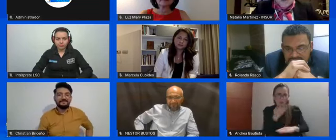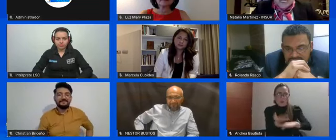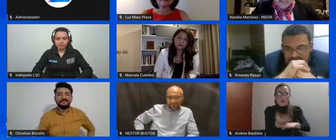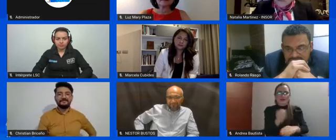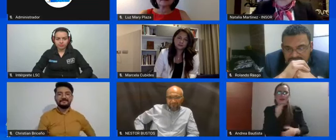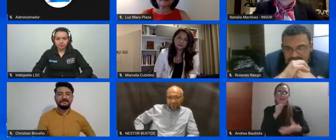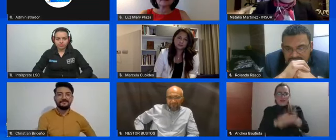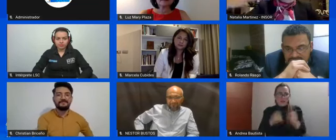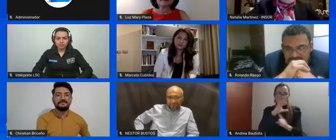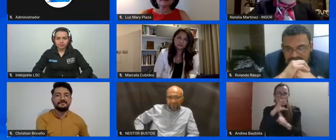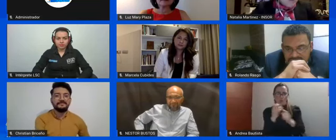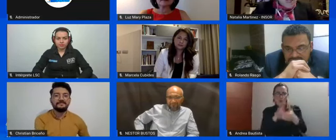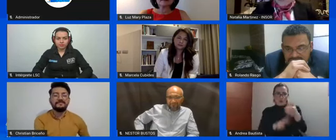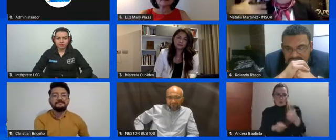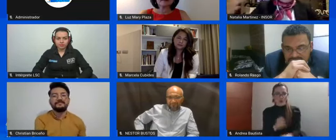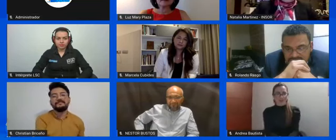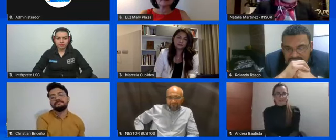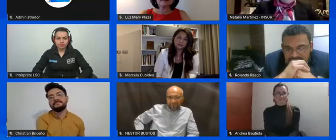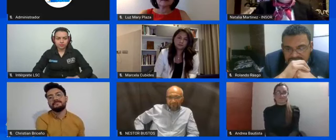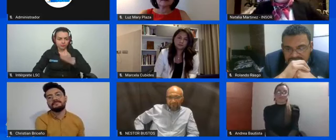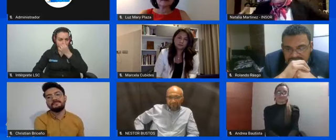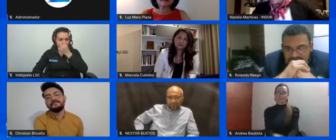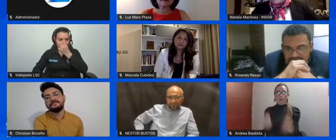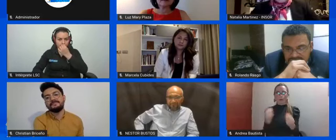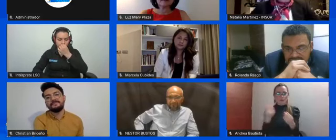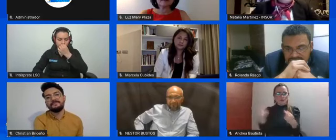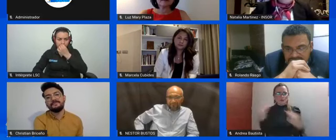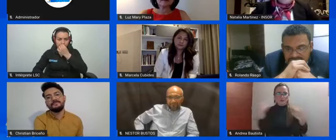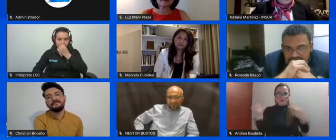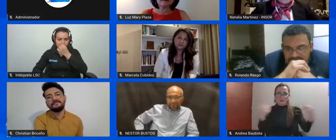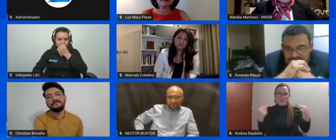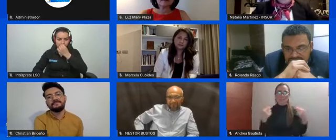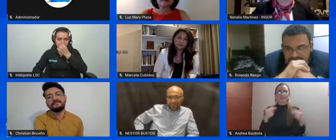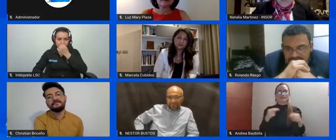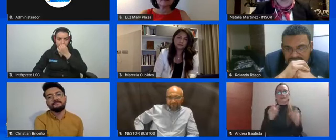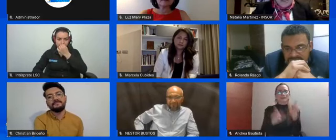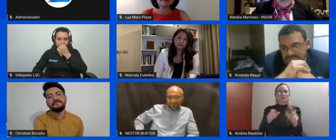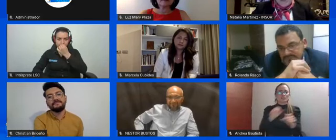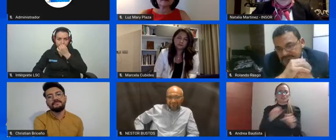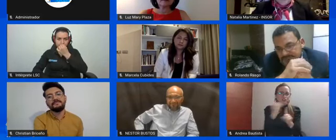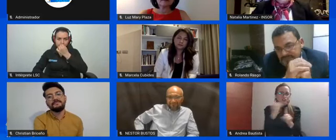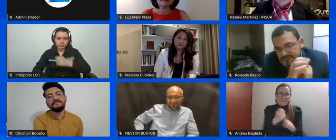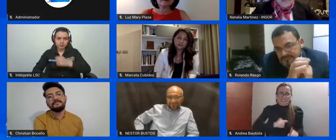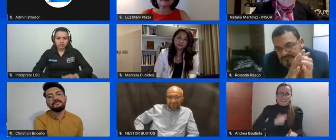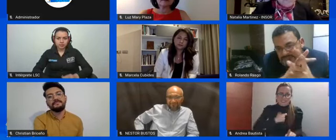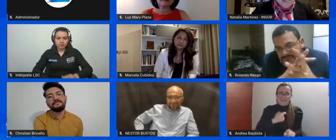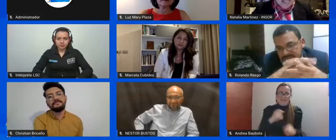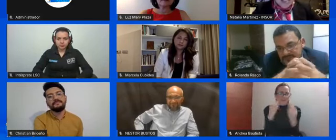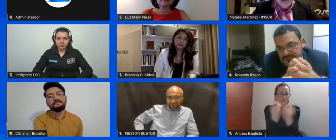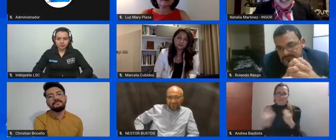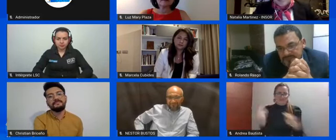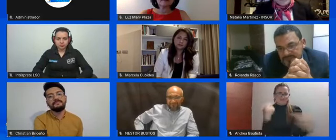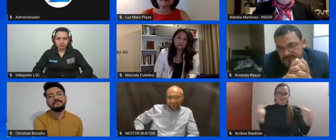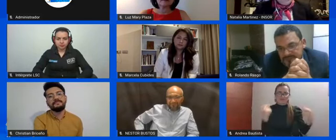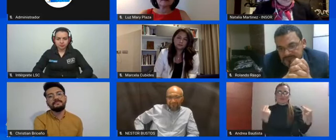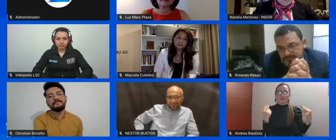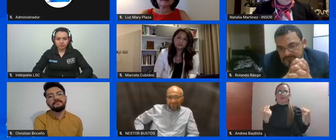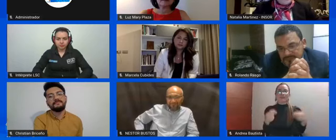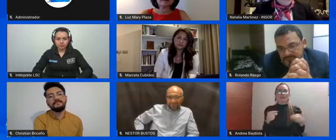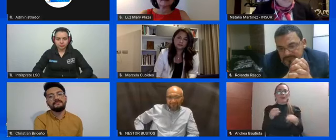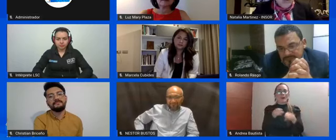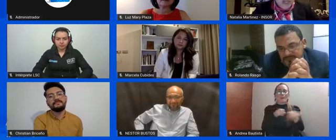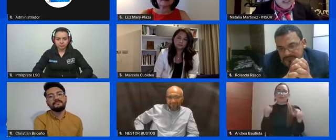que nos ven de la sociedad civil, los docentes, las familias, no saben qué tan difícil es estar en la